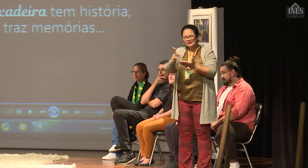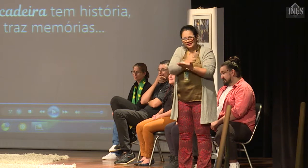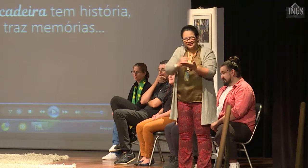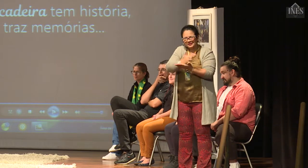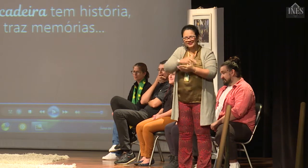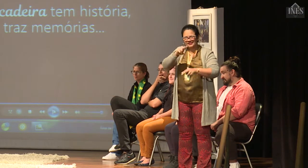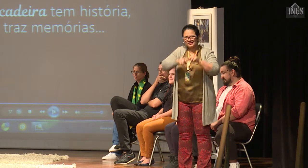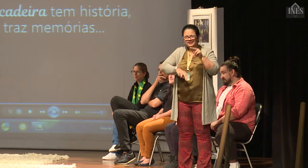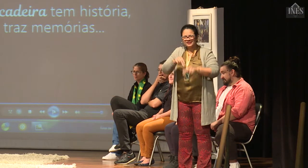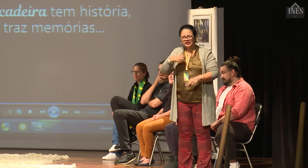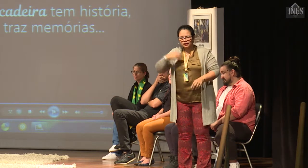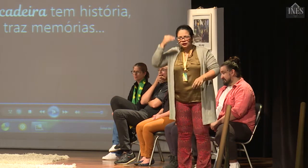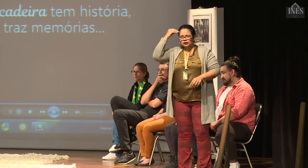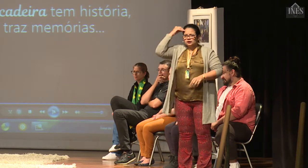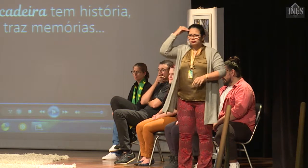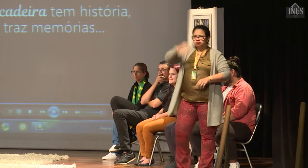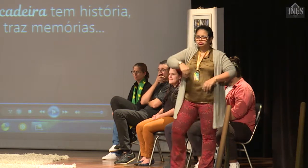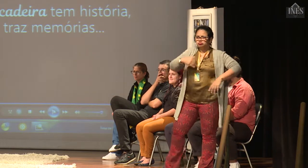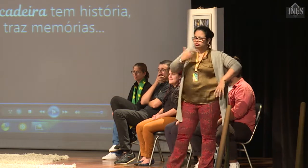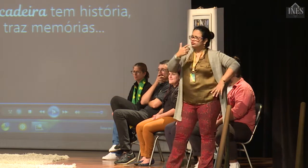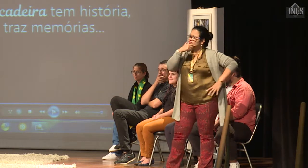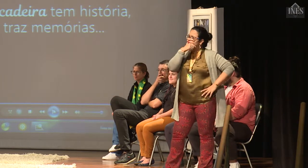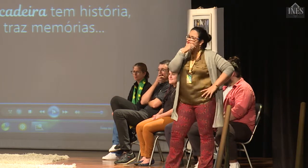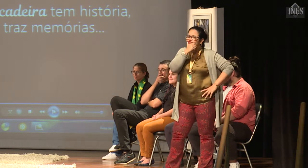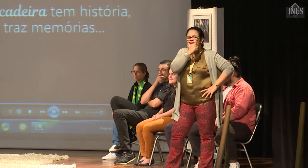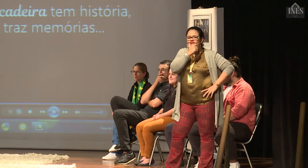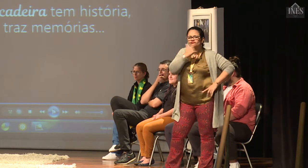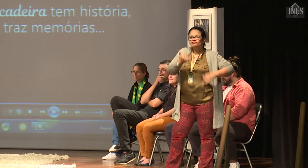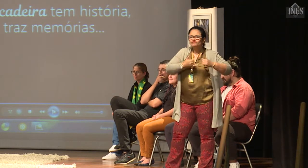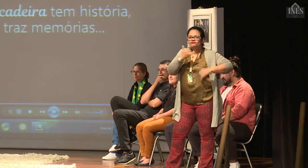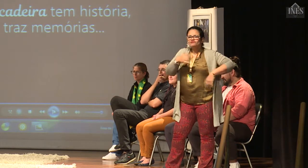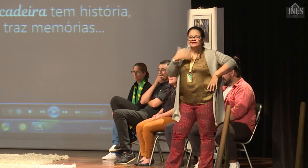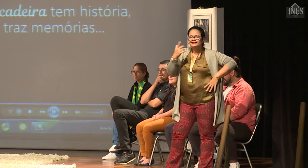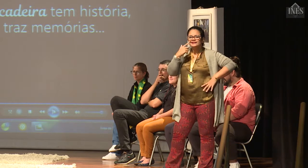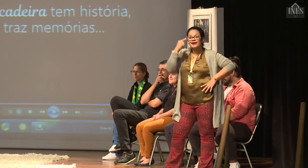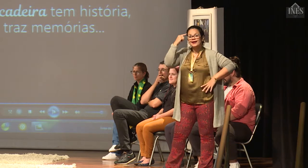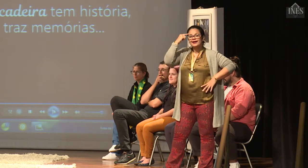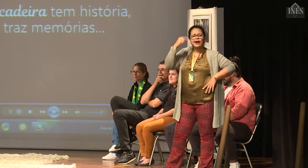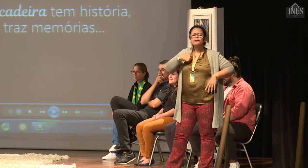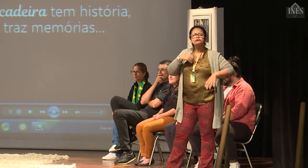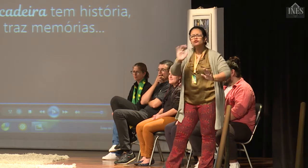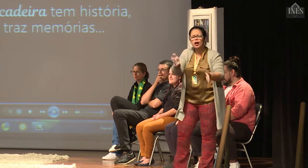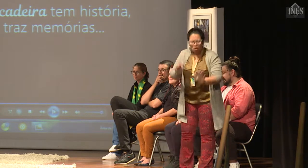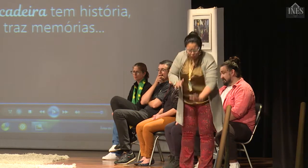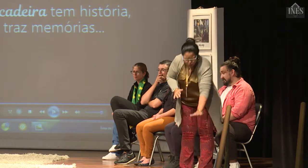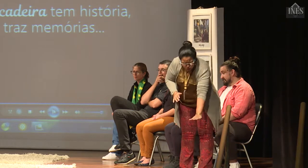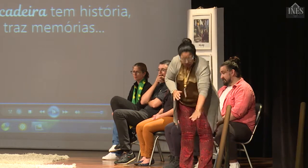Na festa junina, nós sempre desenhávamos, né, em junho, quer dizer. E aí eu tive uma ideia, né?